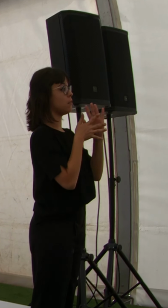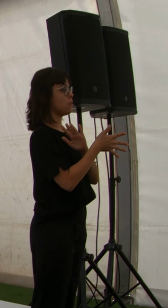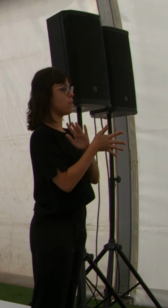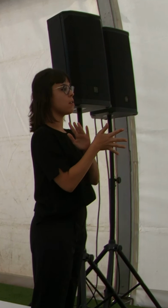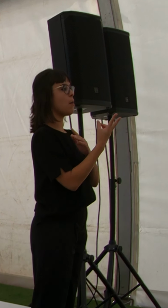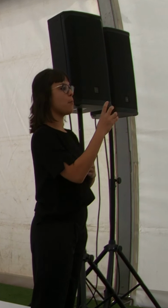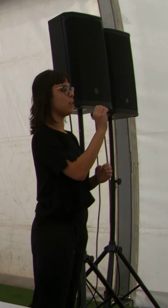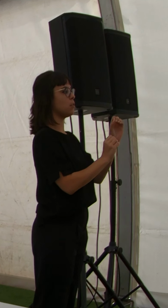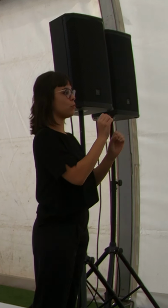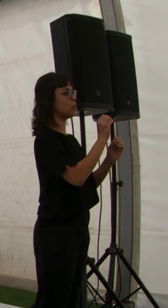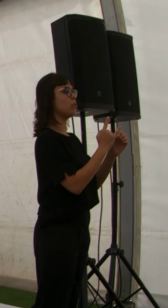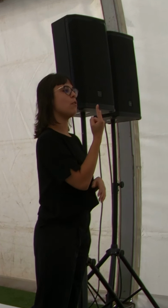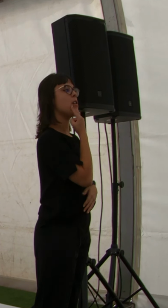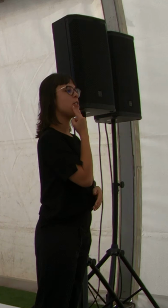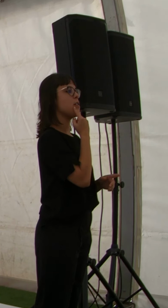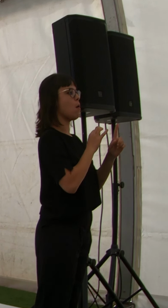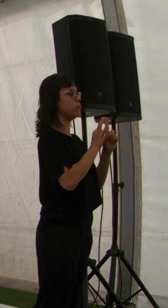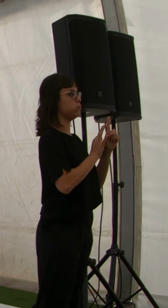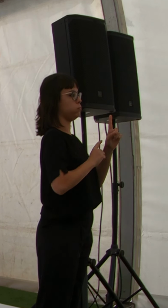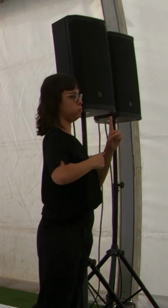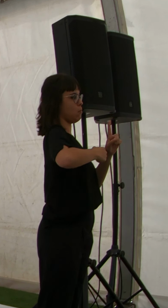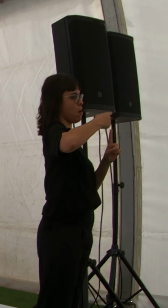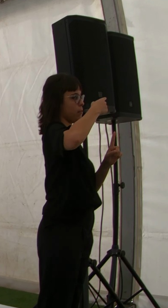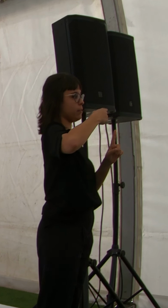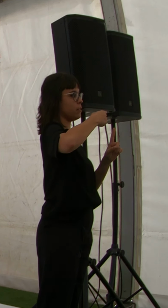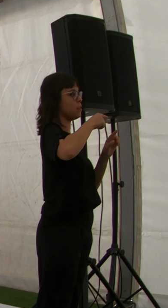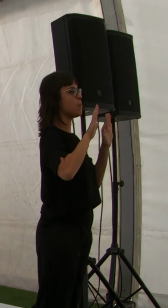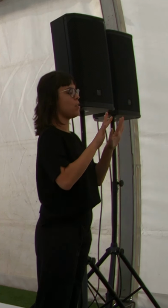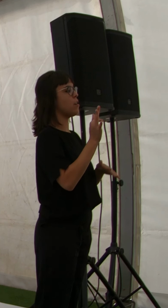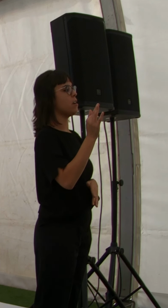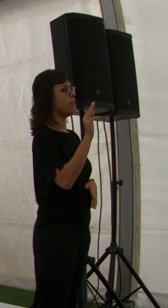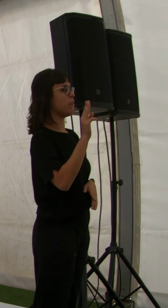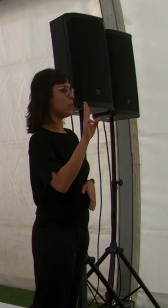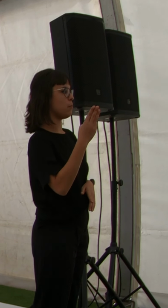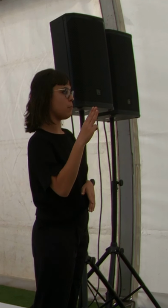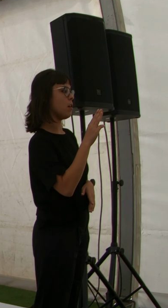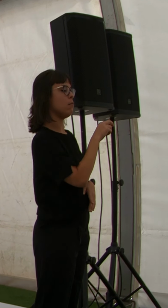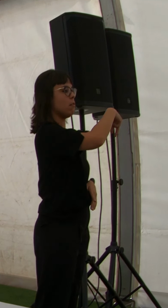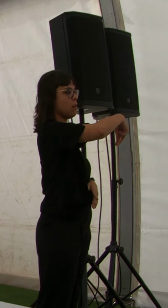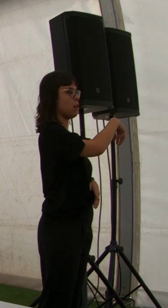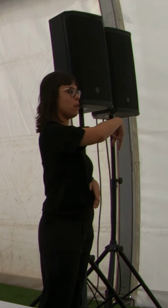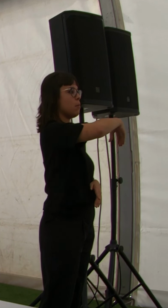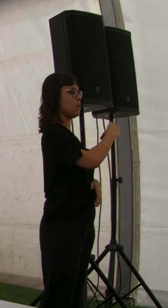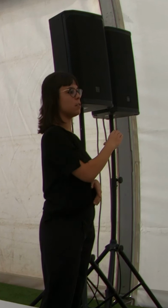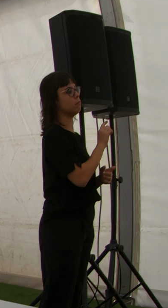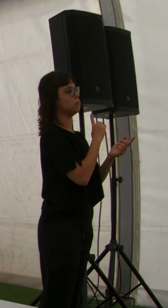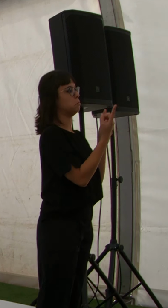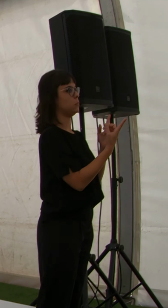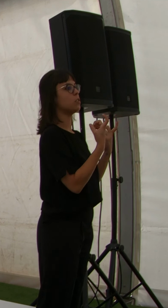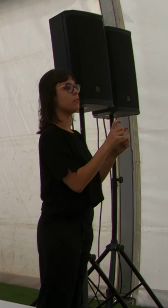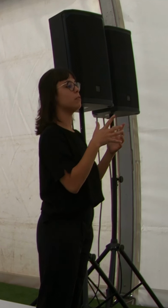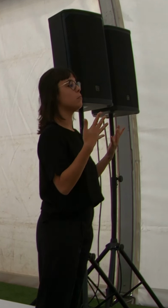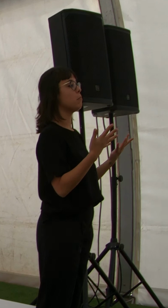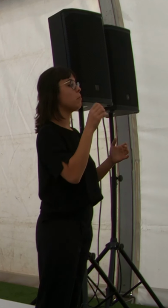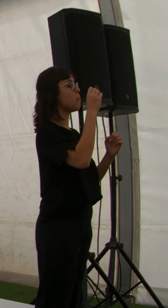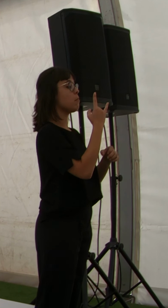energía de tu batería sin necesidad de pasarte de una química como LFP a una química como NMC. Y eso significa que estás haciendo una batería